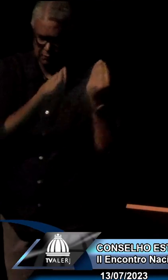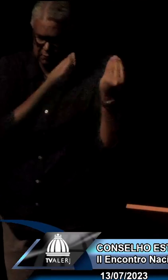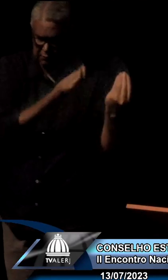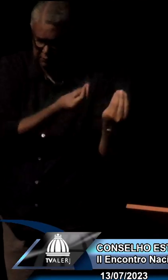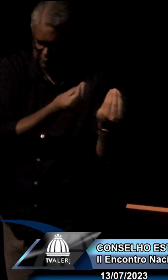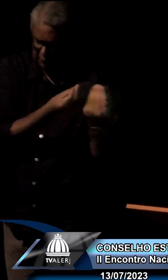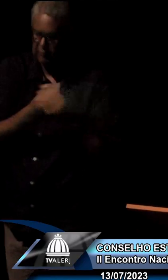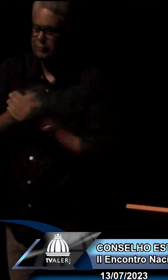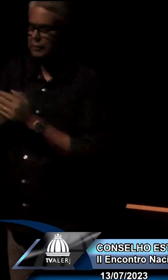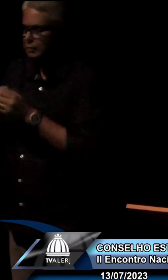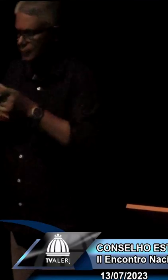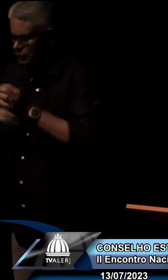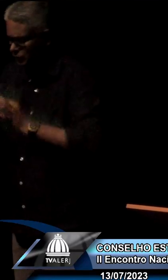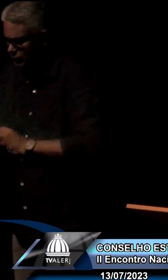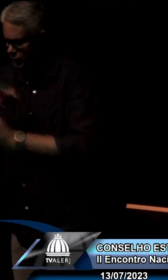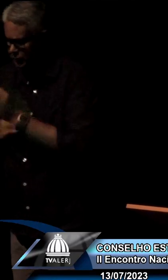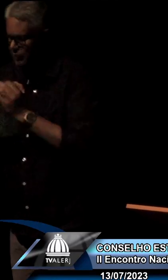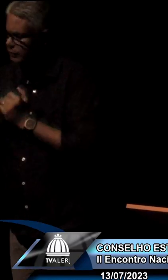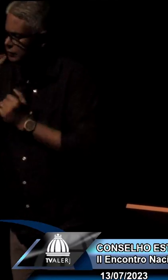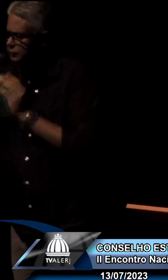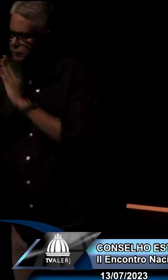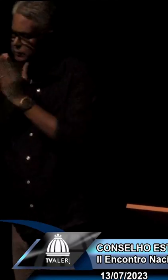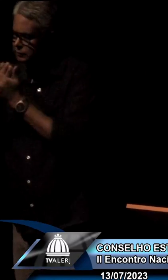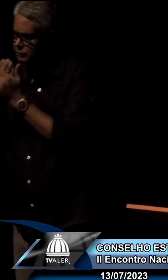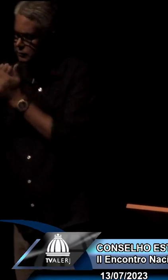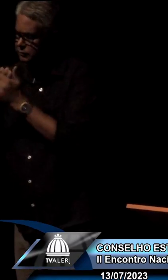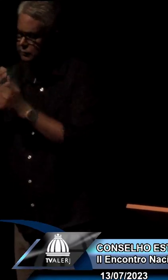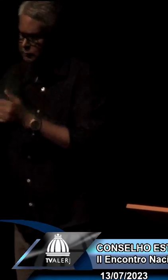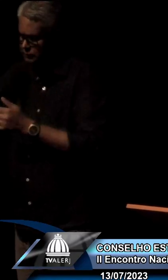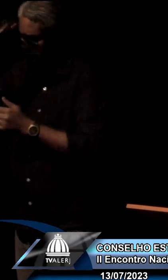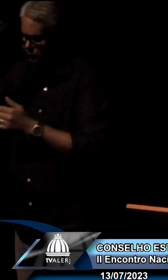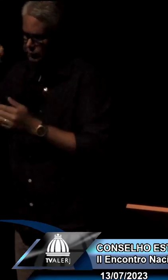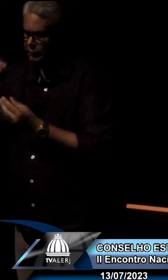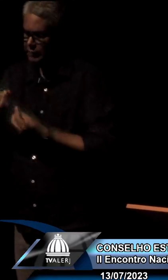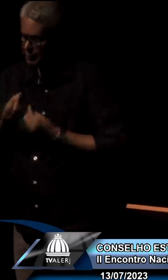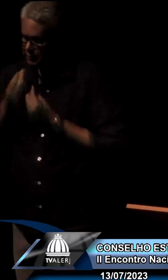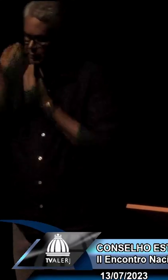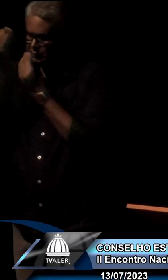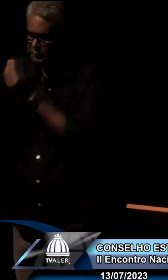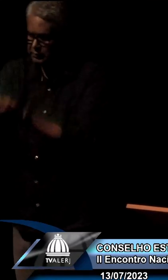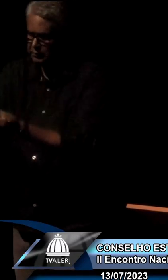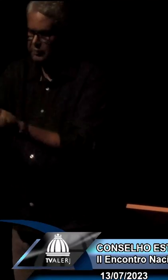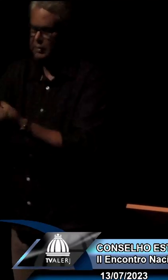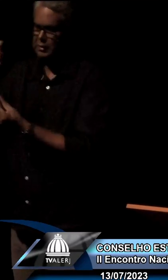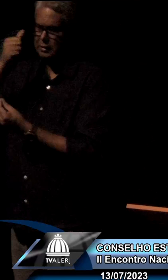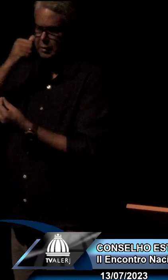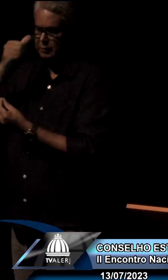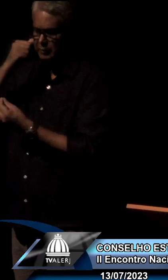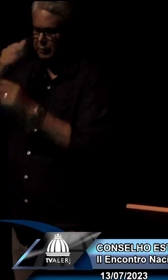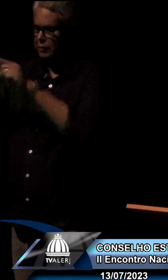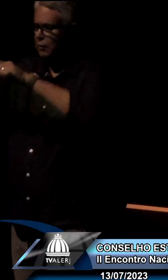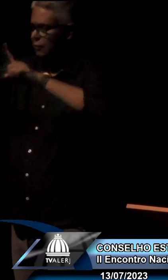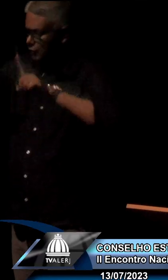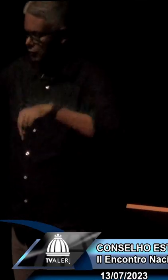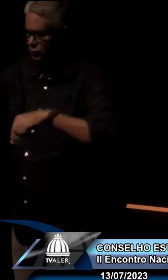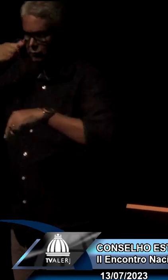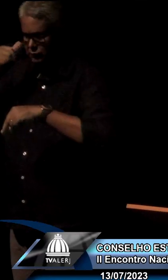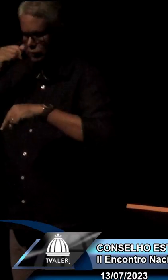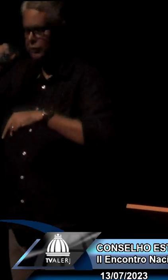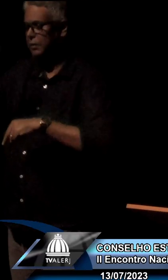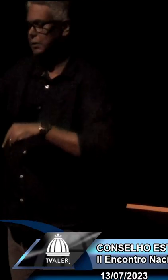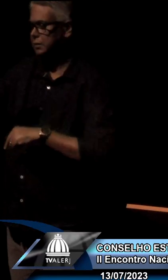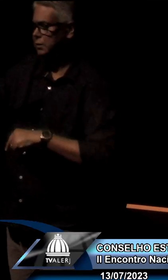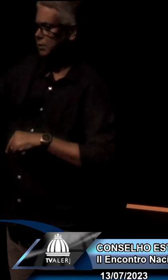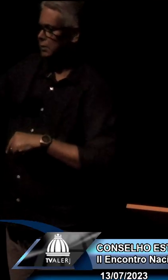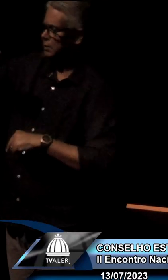anotem no papel e entreguem para Sônia a Sony acho que não está aqui agora mas eu daqui a pouco ela está aqui vocês entregam para Sônia por favor